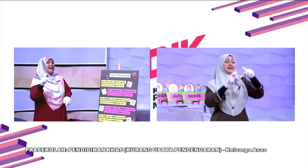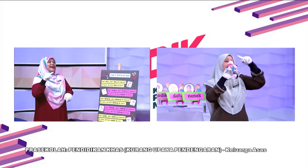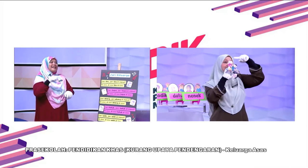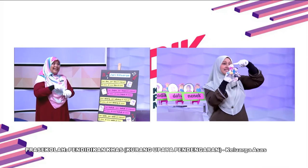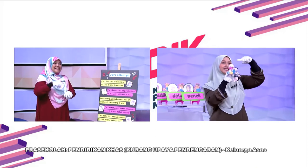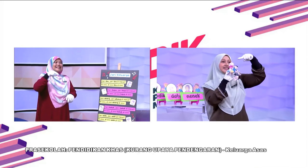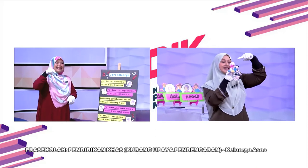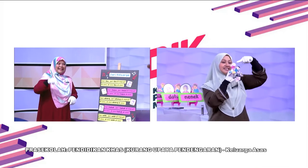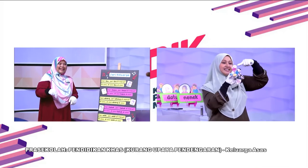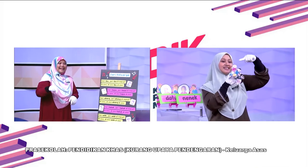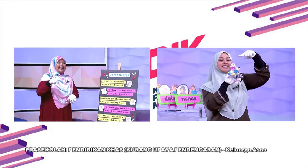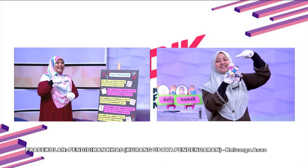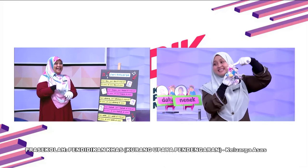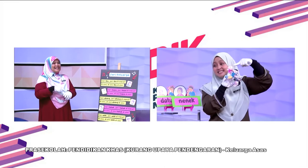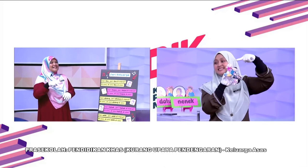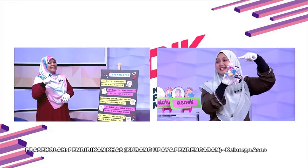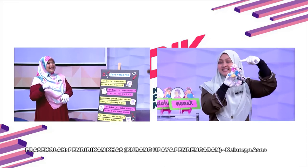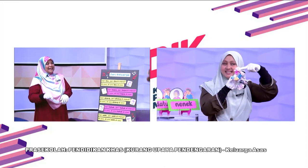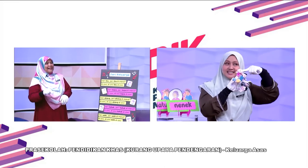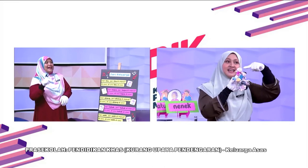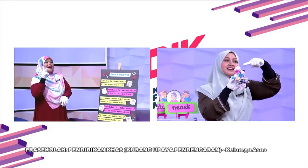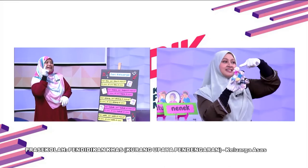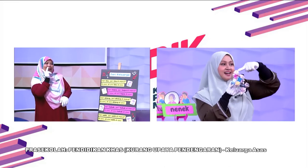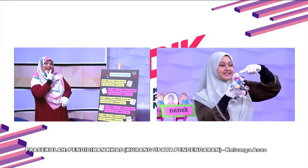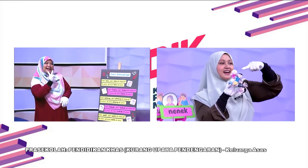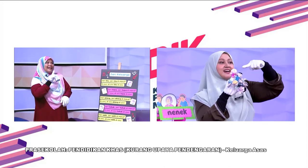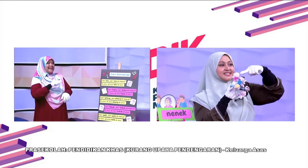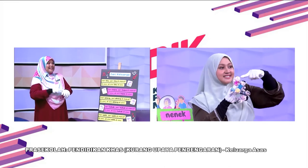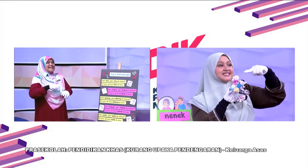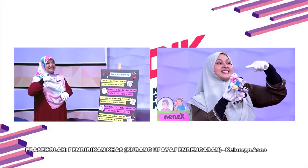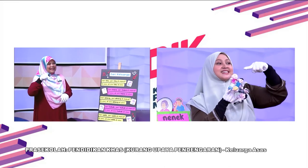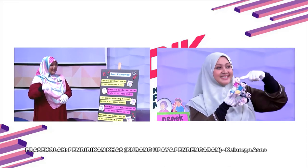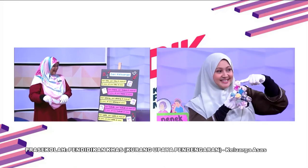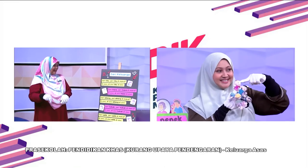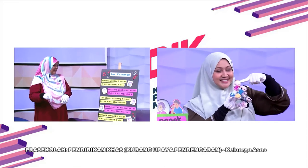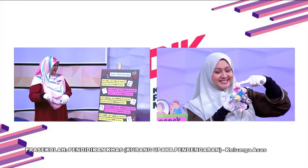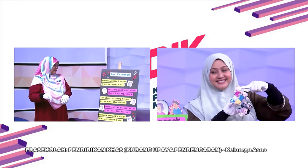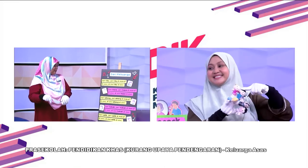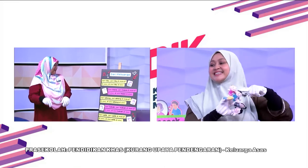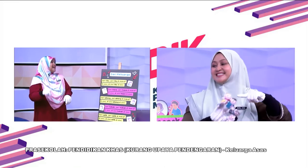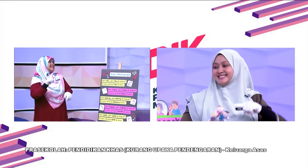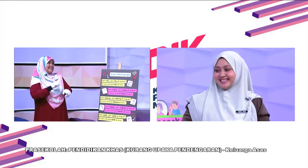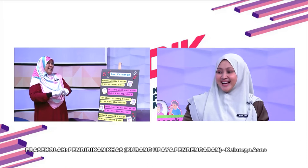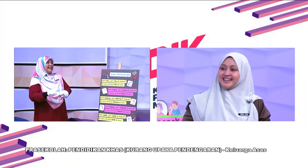Hai disini disini kau tak disini lagi saya tuh Jadi